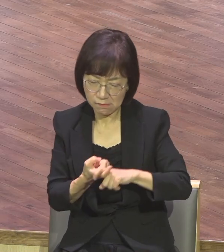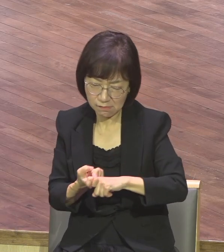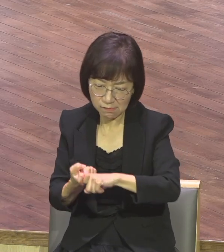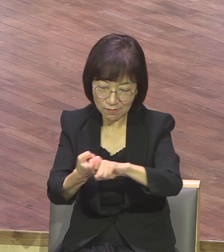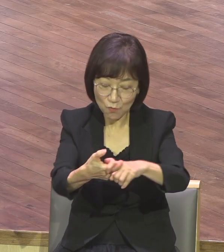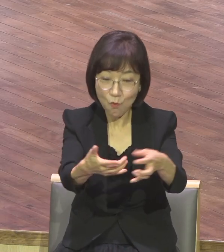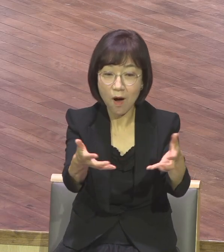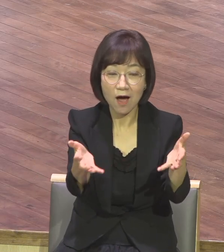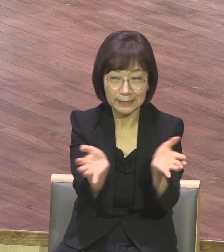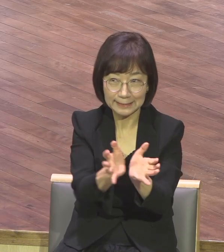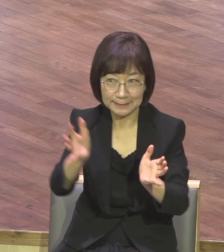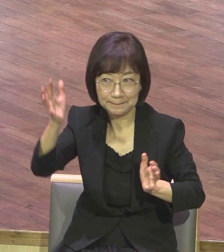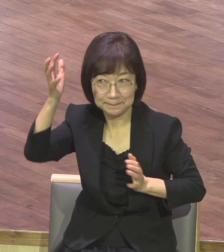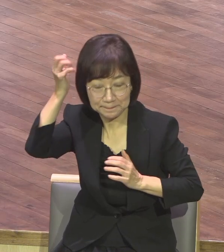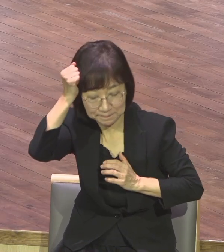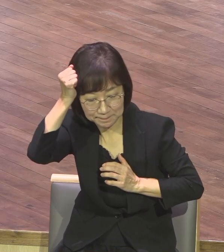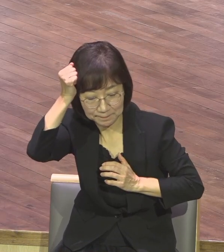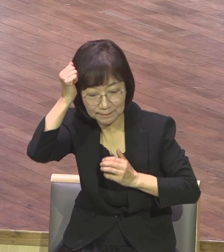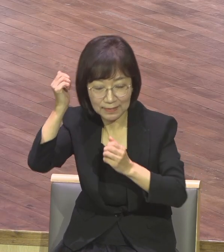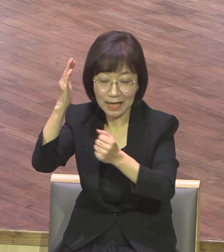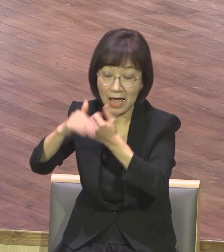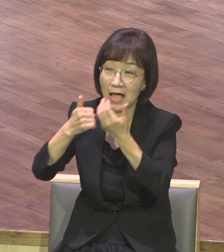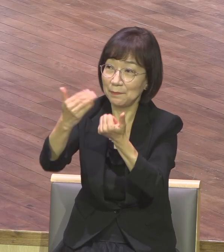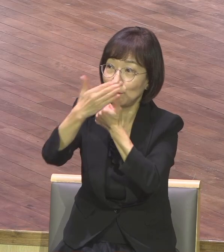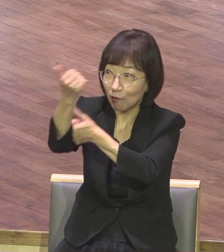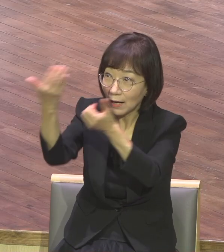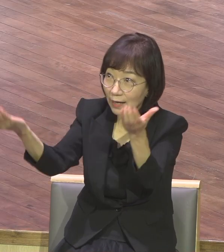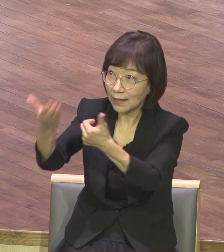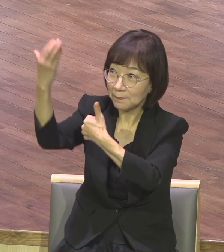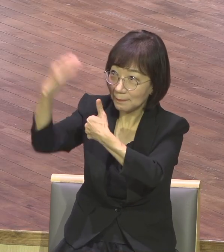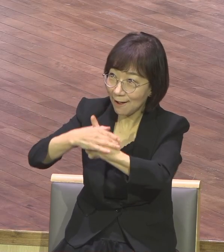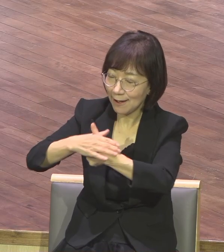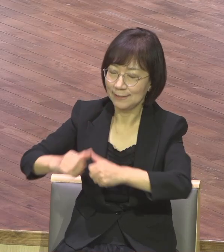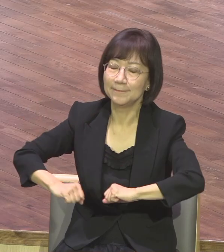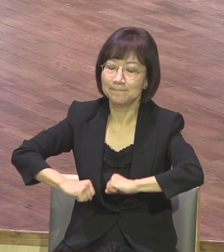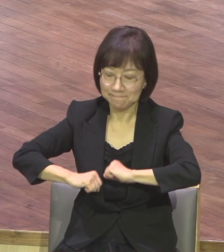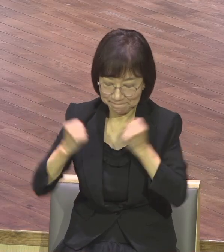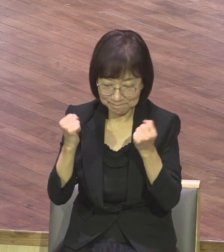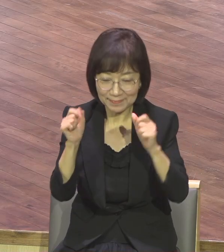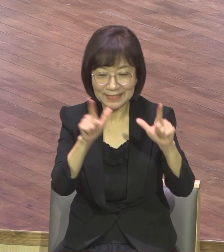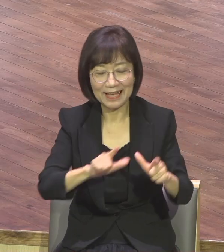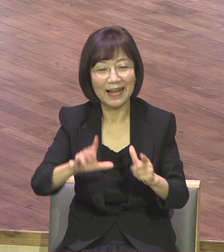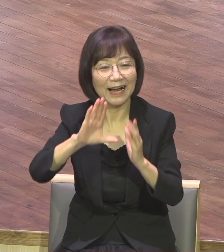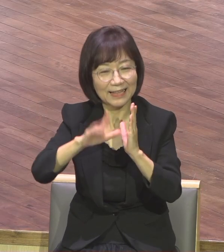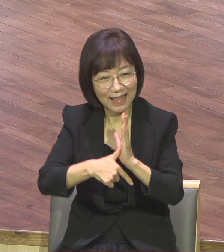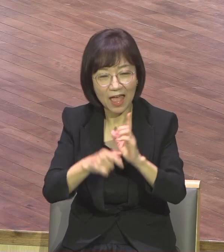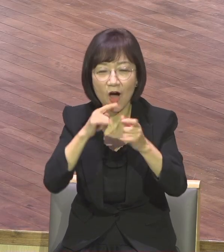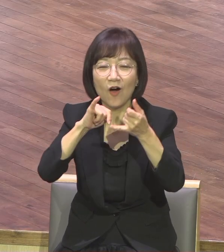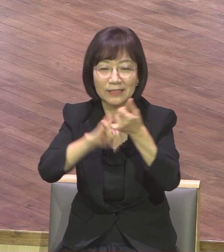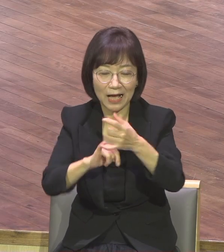부르심에 합당한 삶을 사는 것이 언약 공동체의 교회의 모습이다.